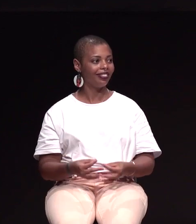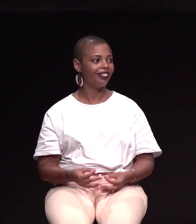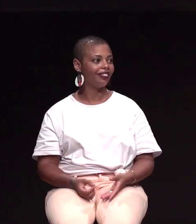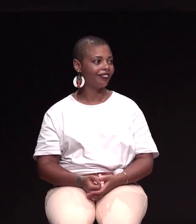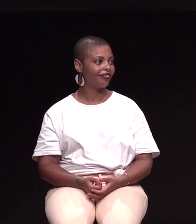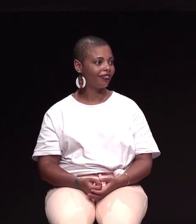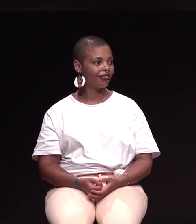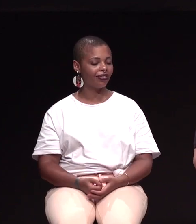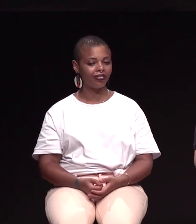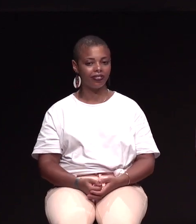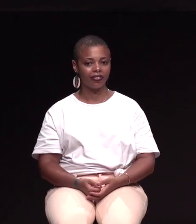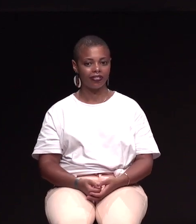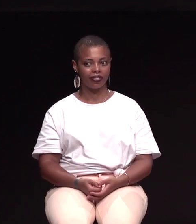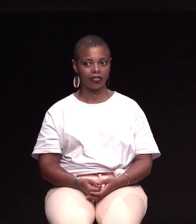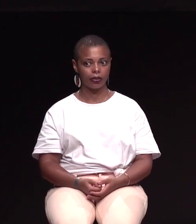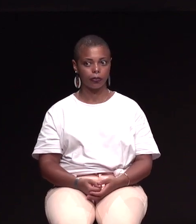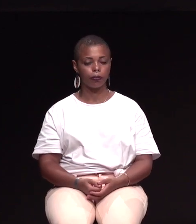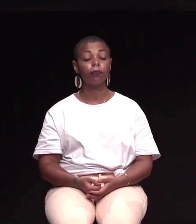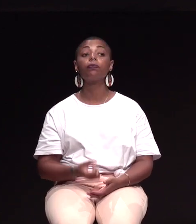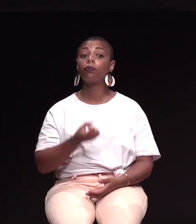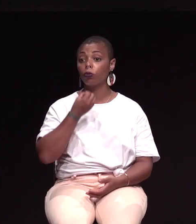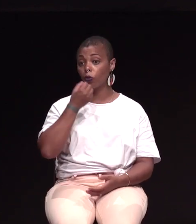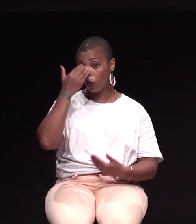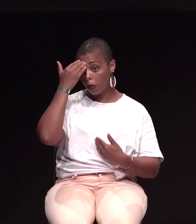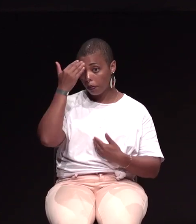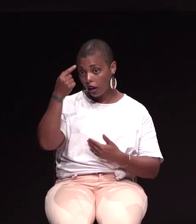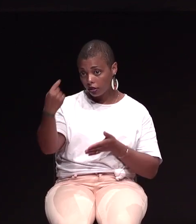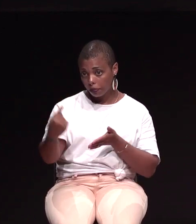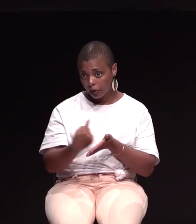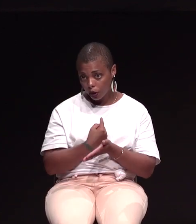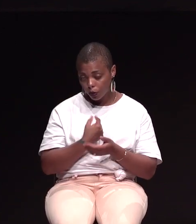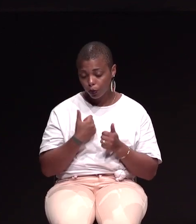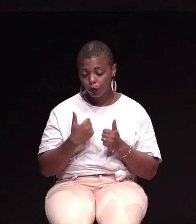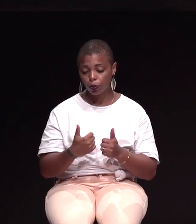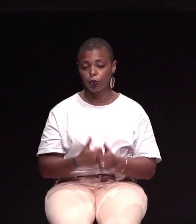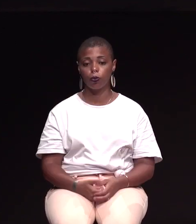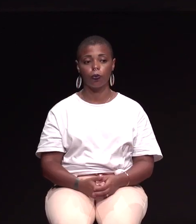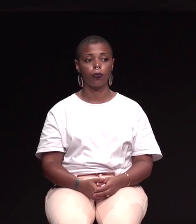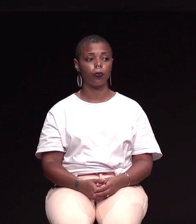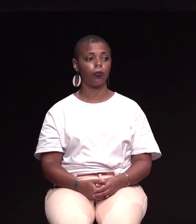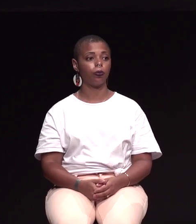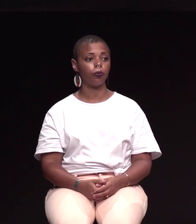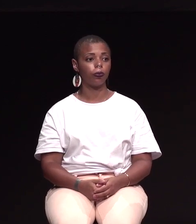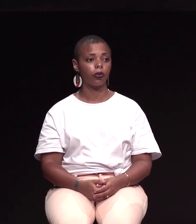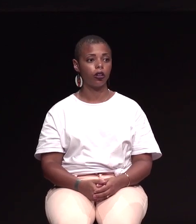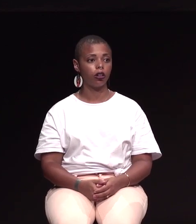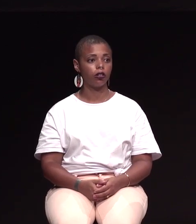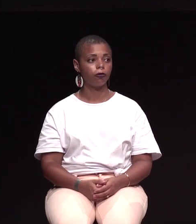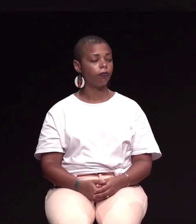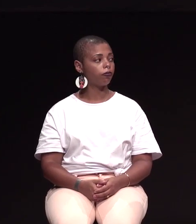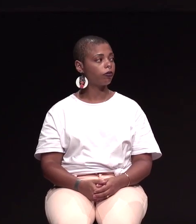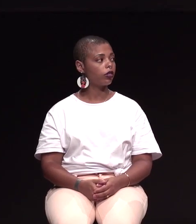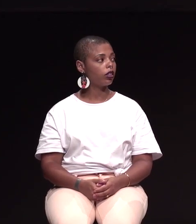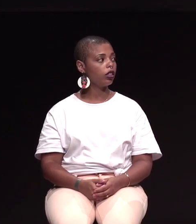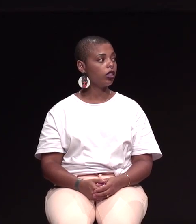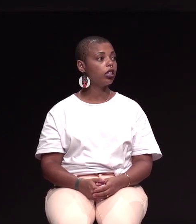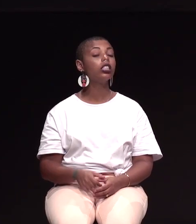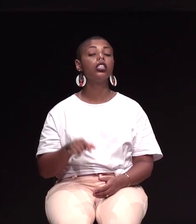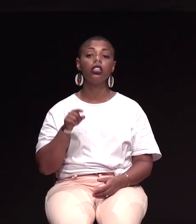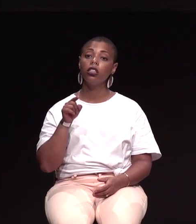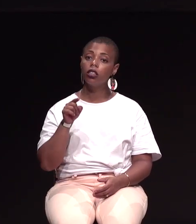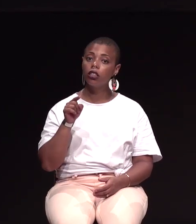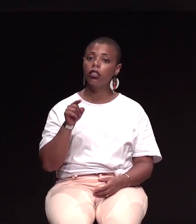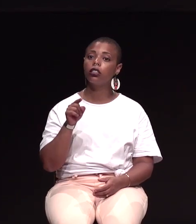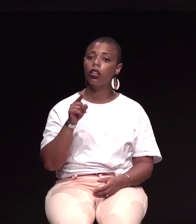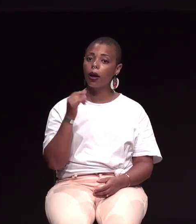Começo depois. Bom, obrigada pela pergunta. É uma questão